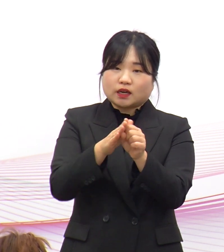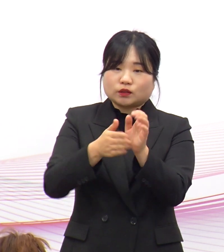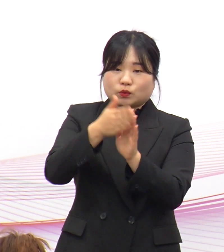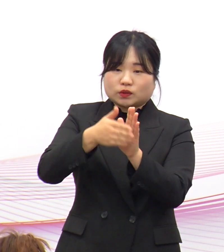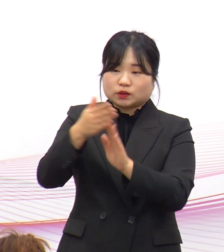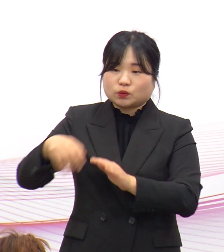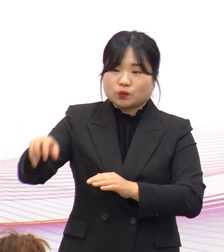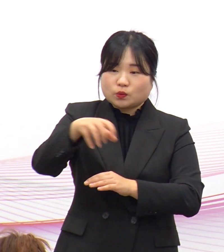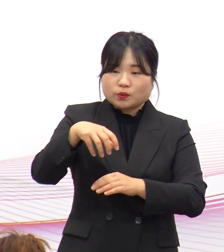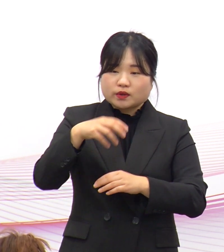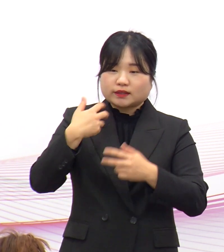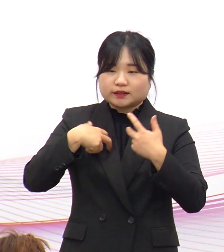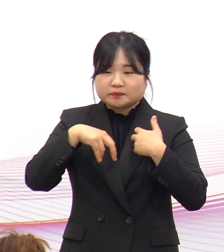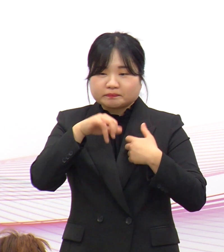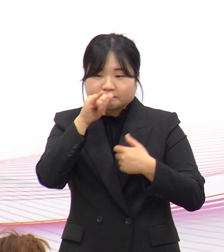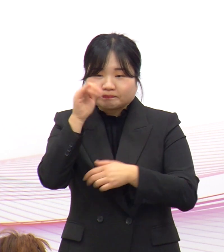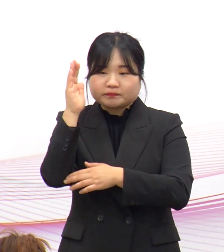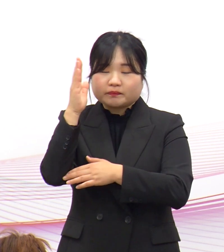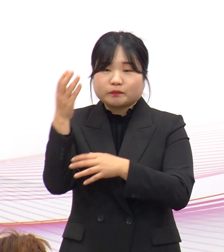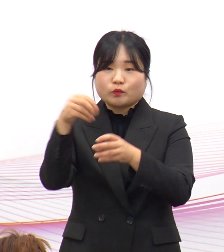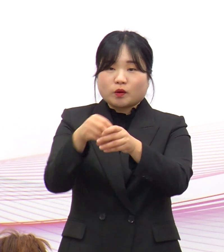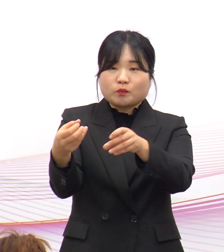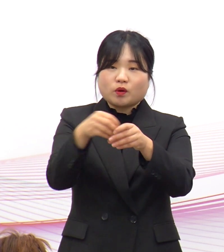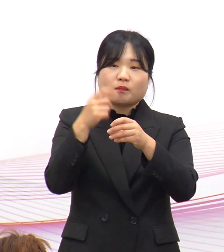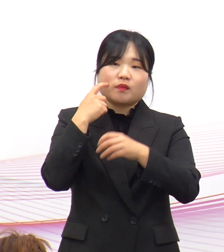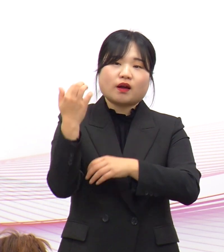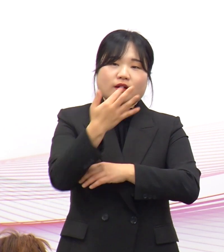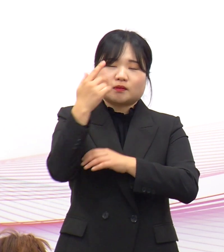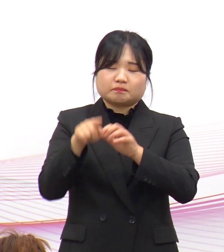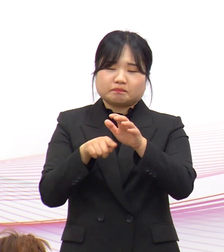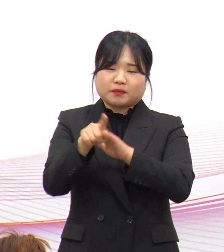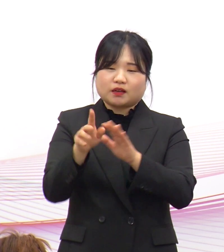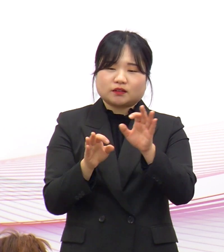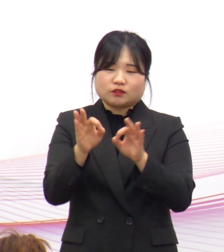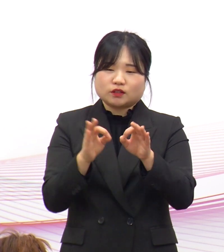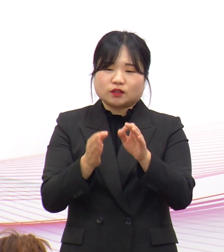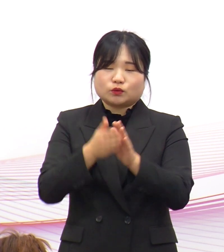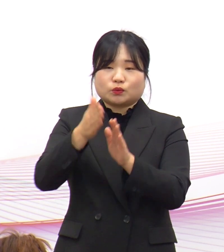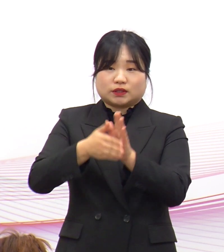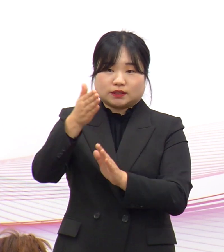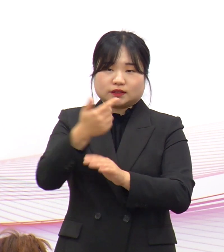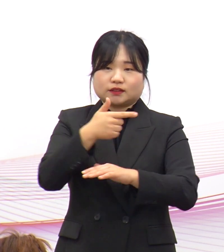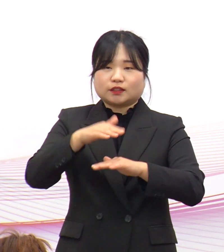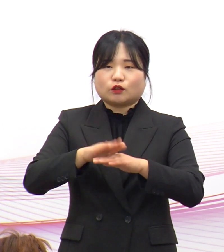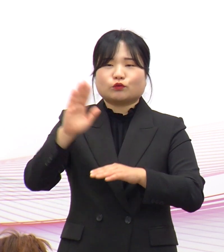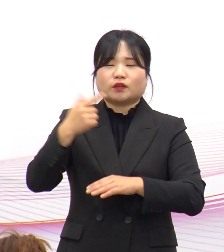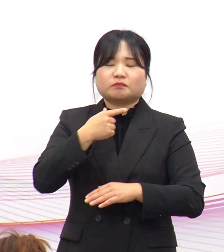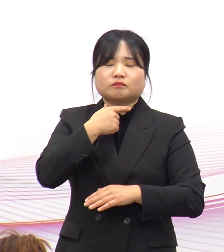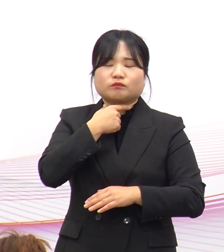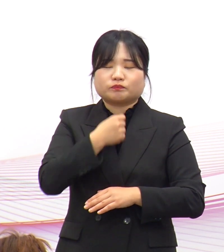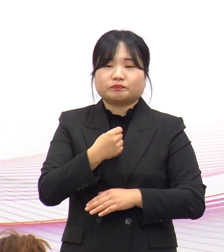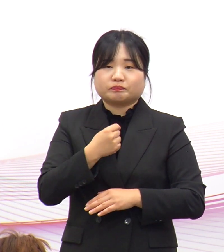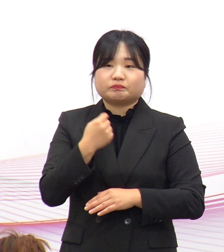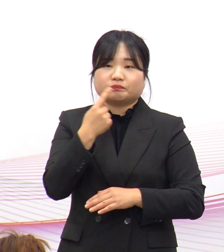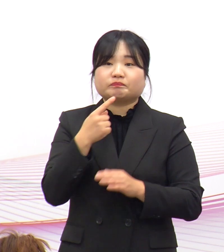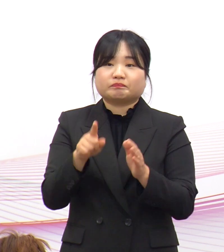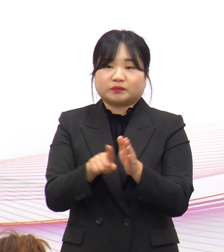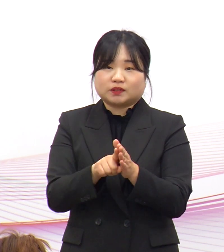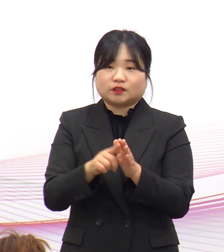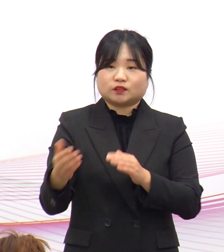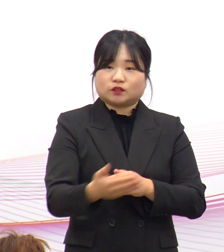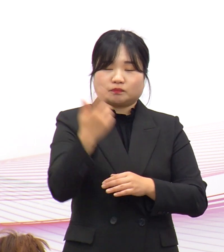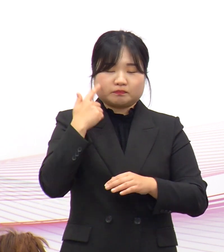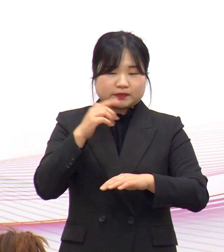숨쉬는 아름다운 인류 경제도시 대전으로 거듭날 수 있다고 확신하고 있습니다. 이를 위해서 여러분의 지휘와 협력이